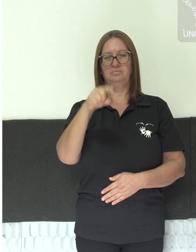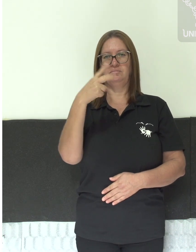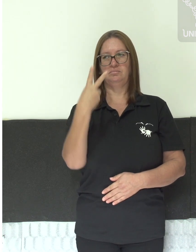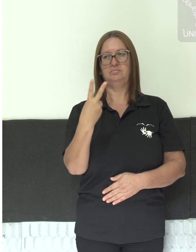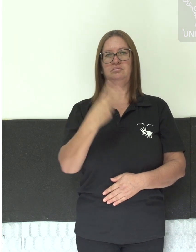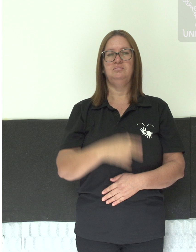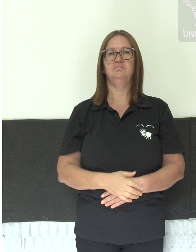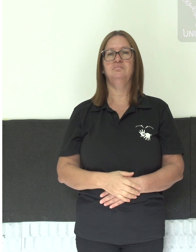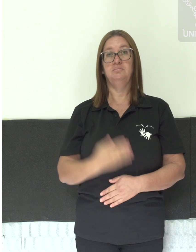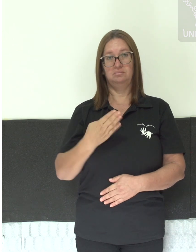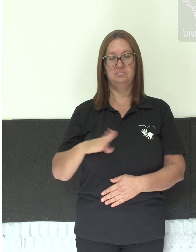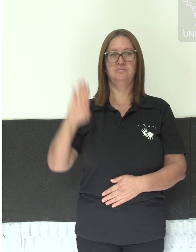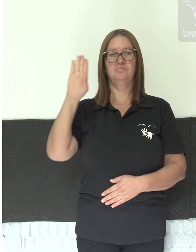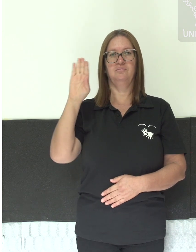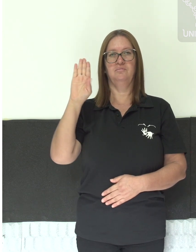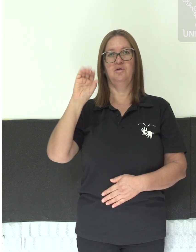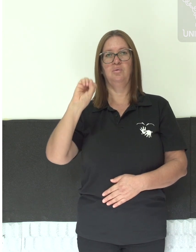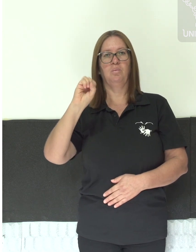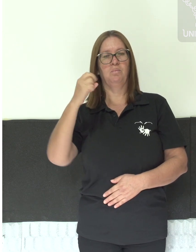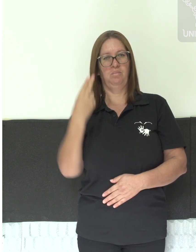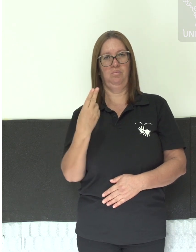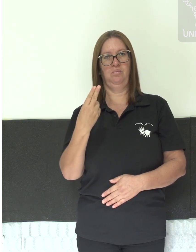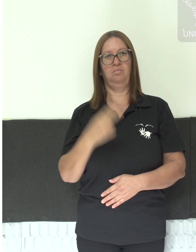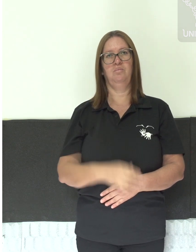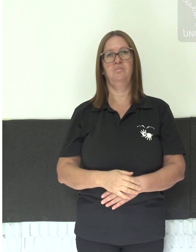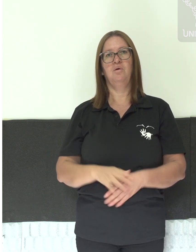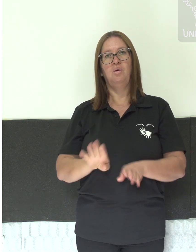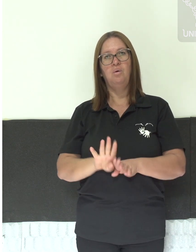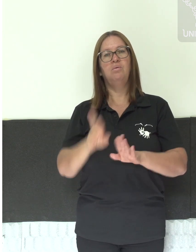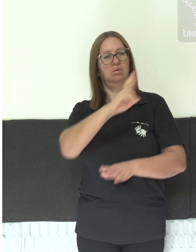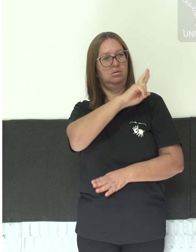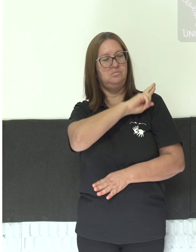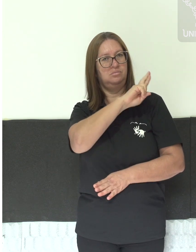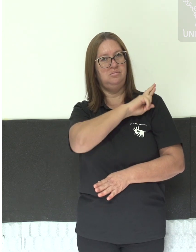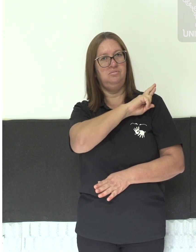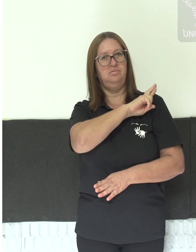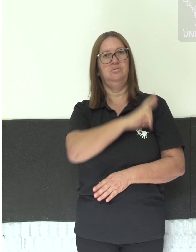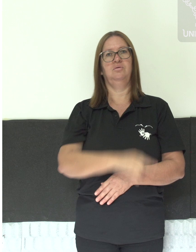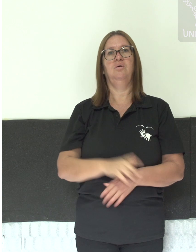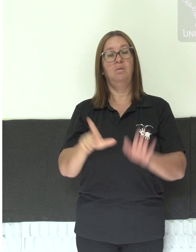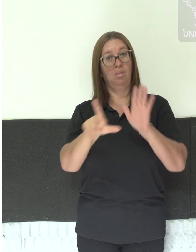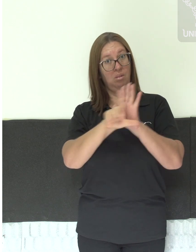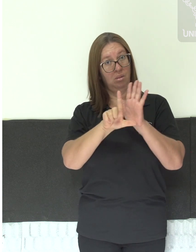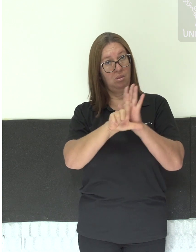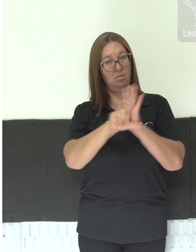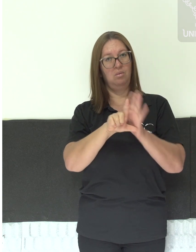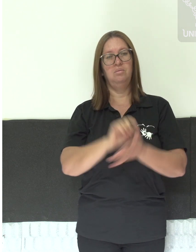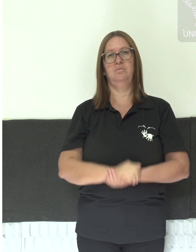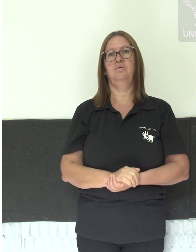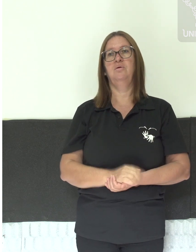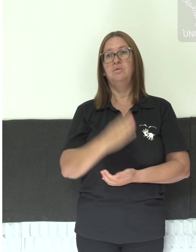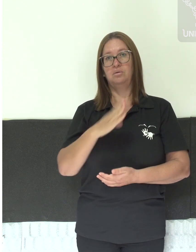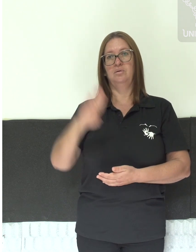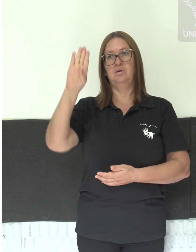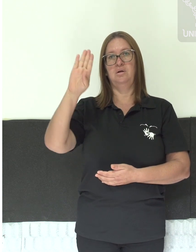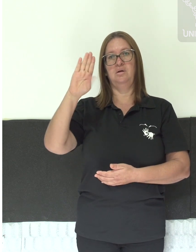7.3.4.2 O candidato ou seu procurador ou responsável legal, no caso de